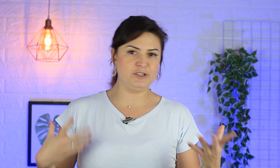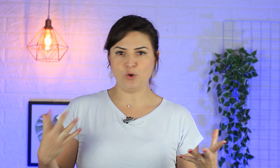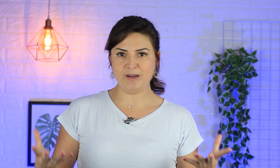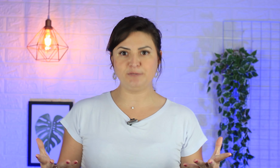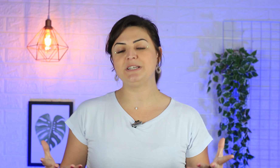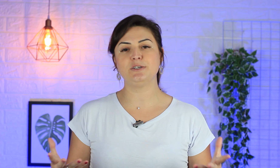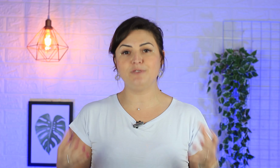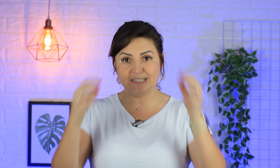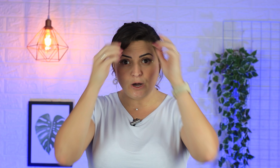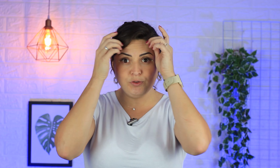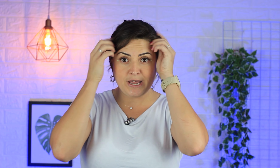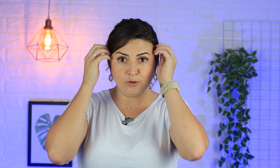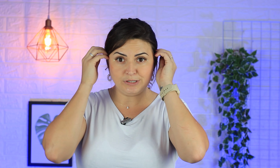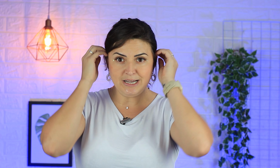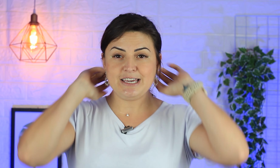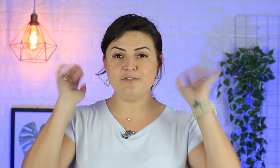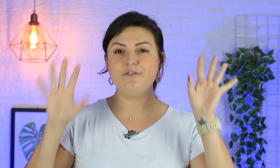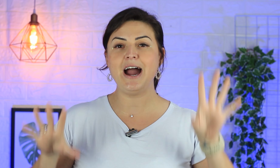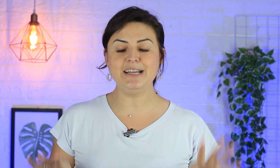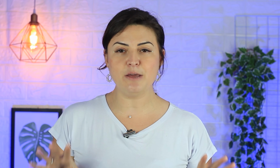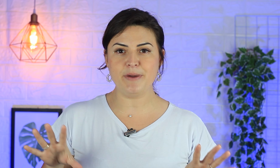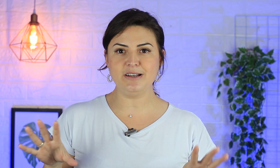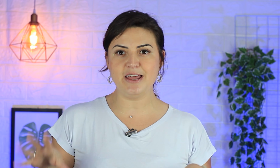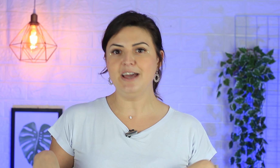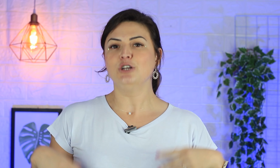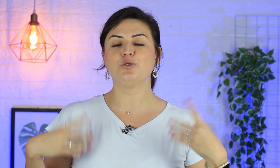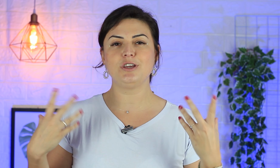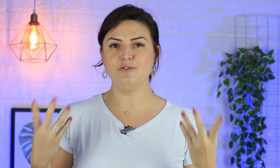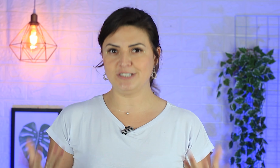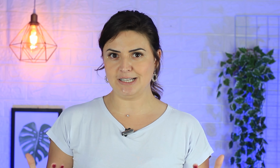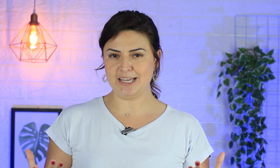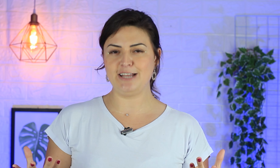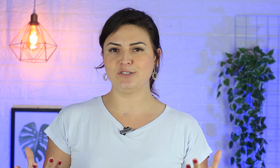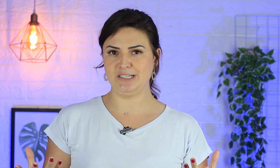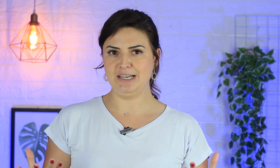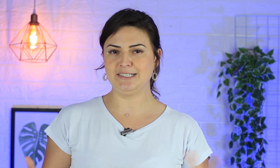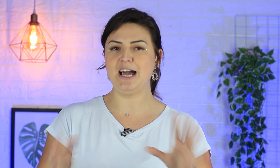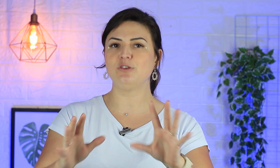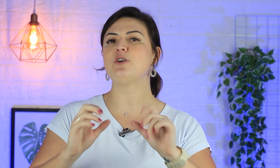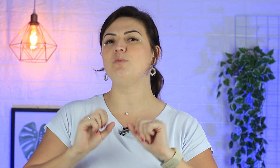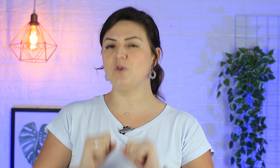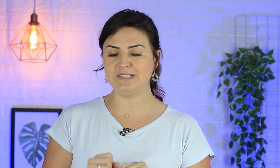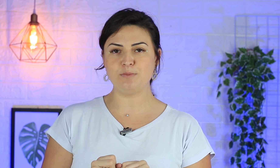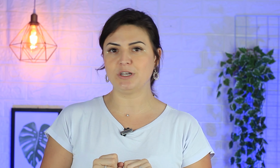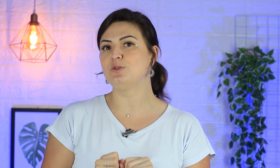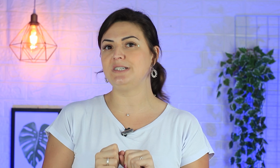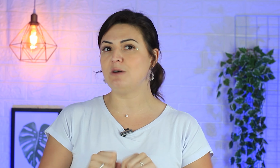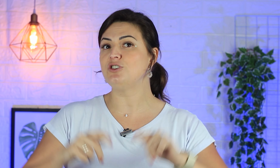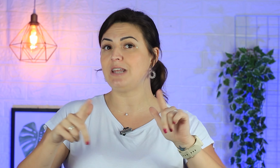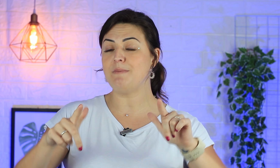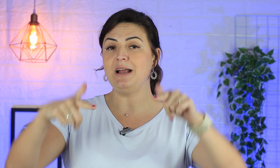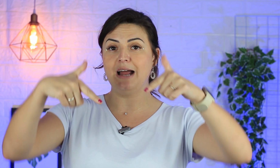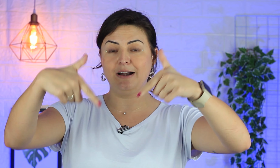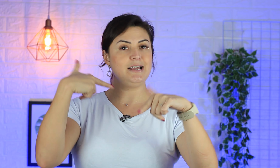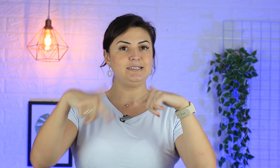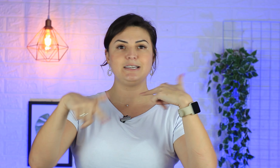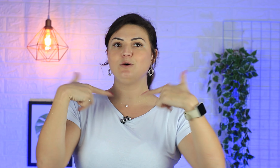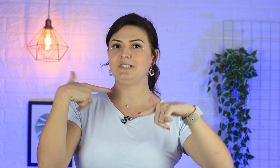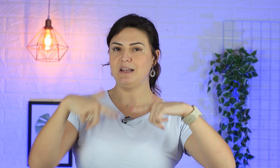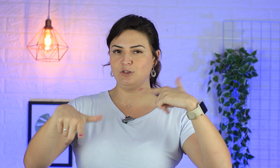eu fiz com uma expressão facial neutra e que vai depender do que você tá querendo sinalizar. Eu dei como exemplo aqui o sinal de trabalhar. Esse aqui é o sinal